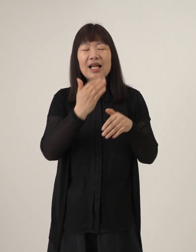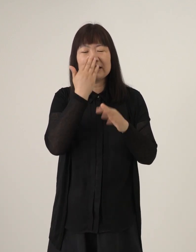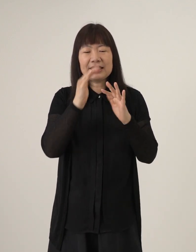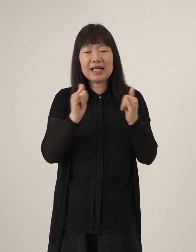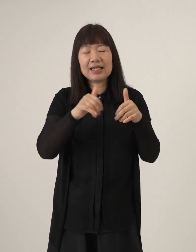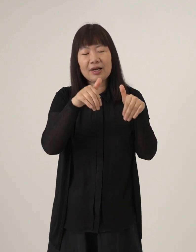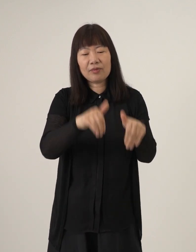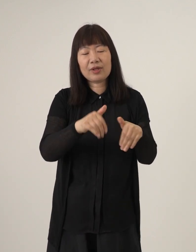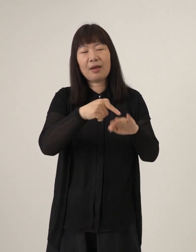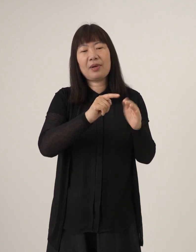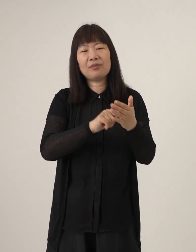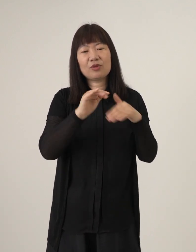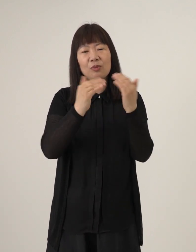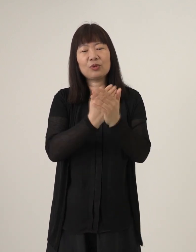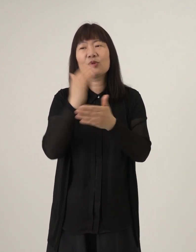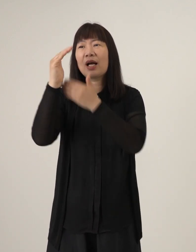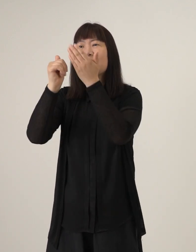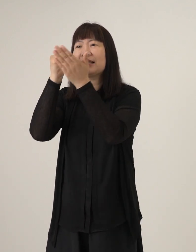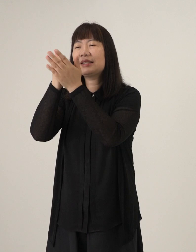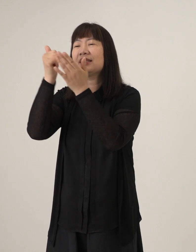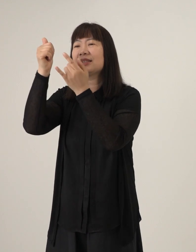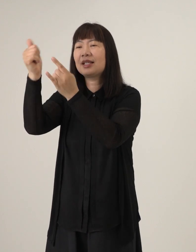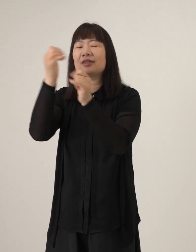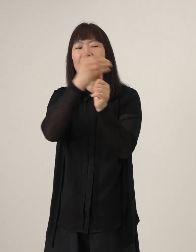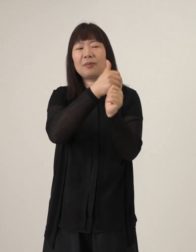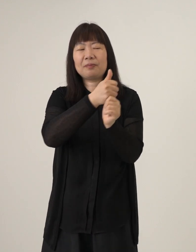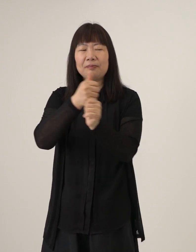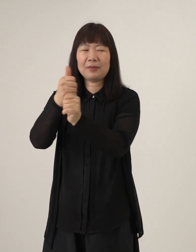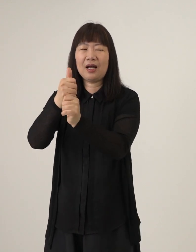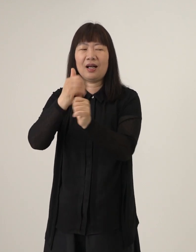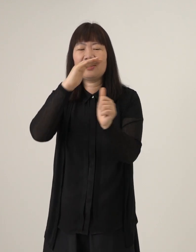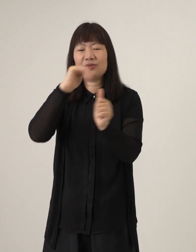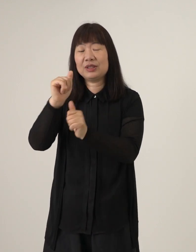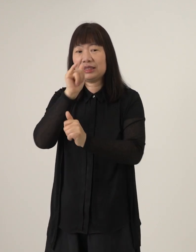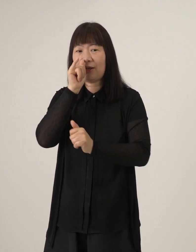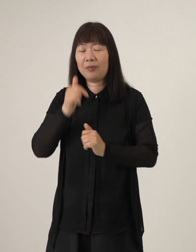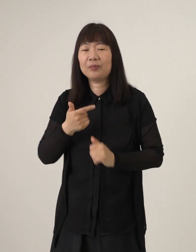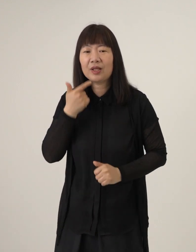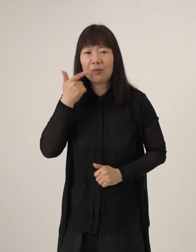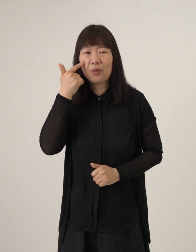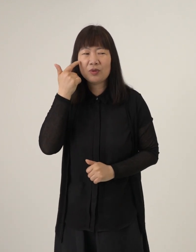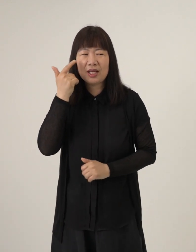마음도 감동하셨어요. 제가 어느 날 목회학 수업을 하다가